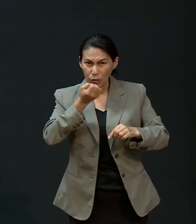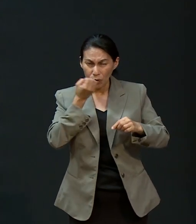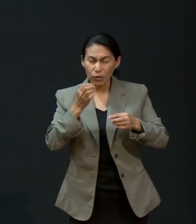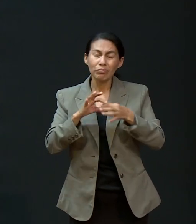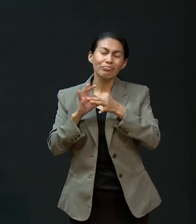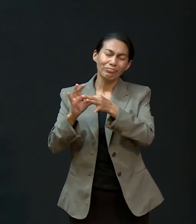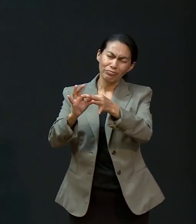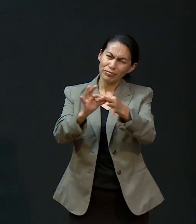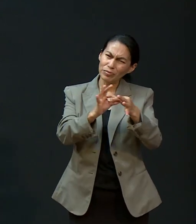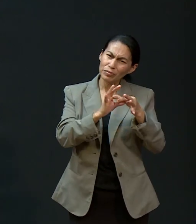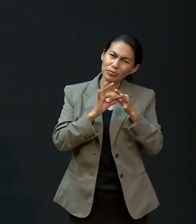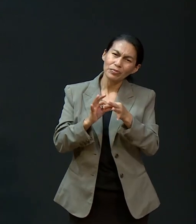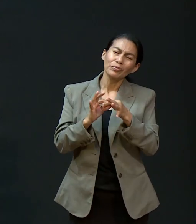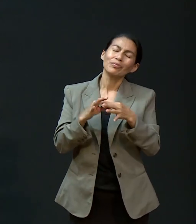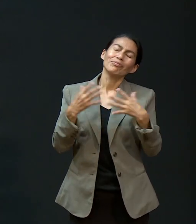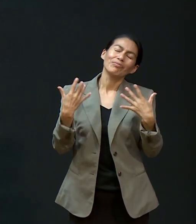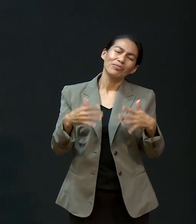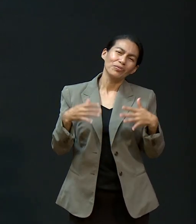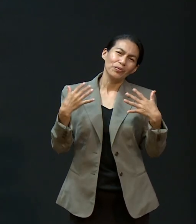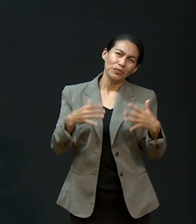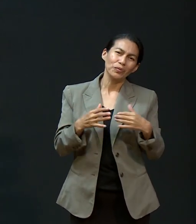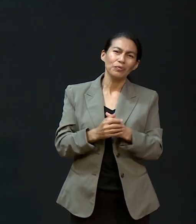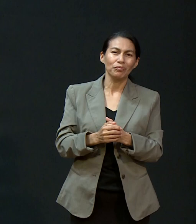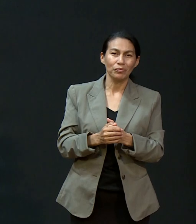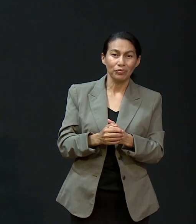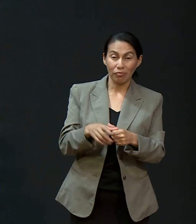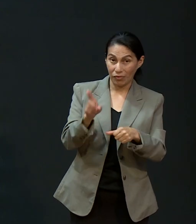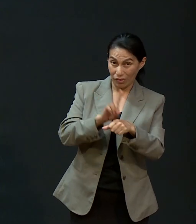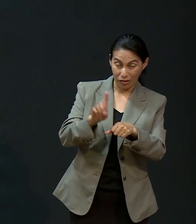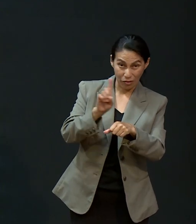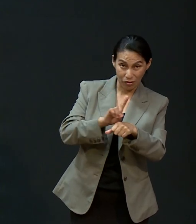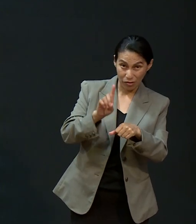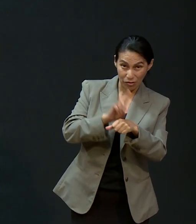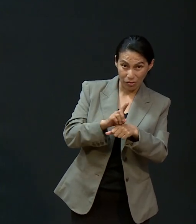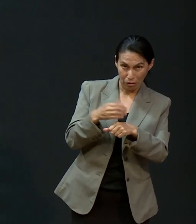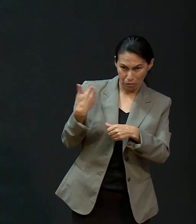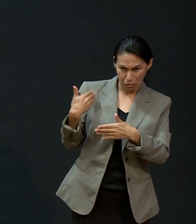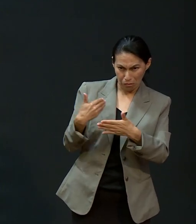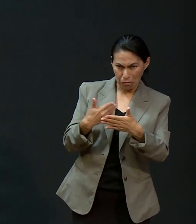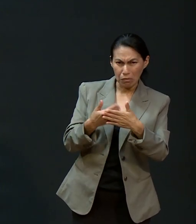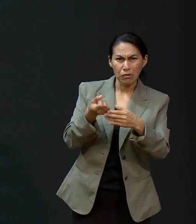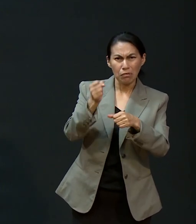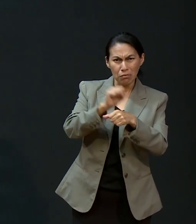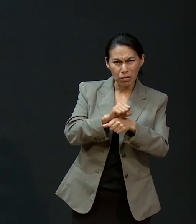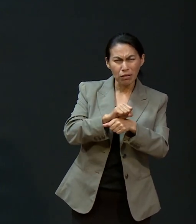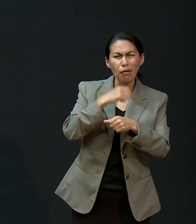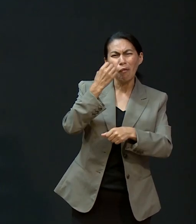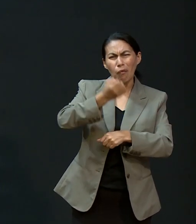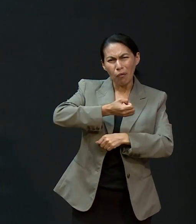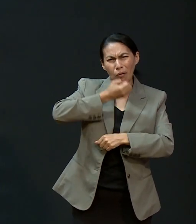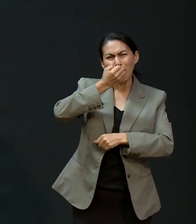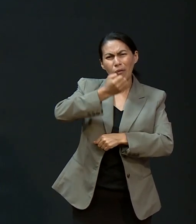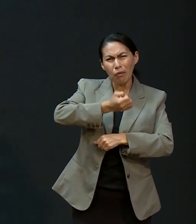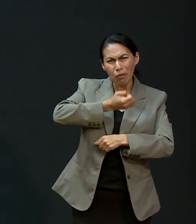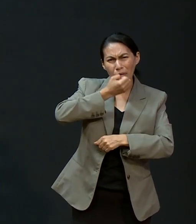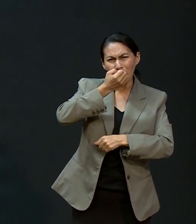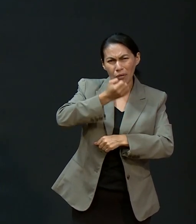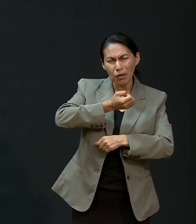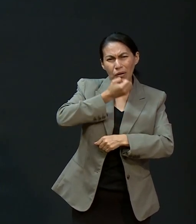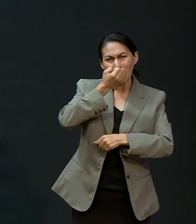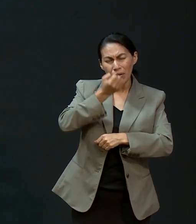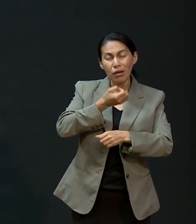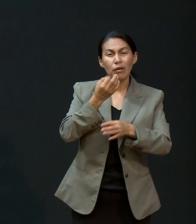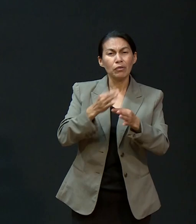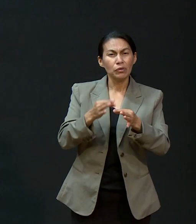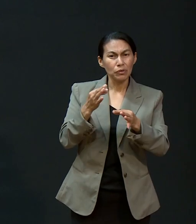aparecerán en pantalla y que juntos estaremos orando todos los días de esta semana por estas